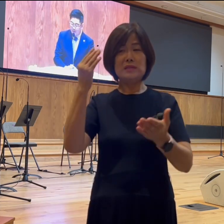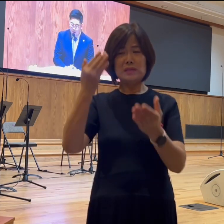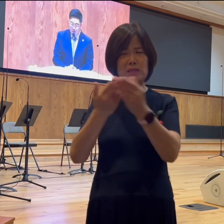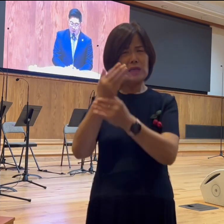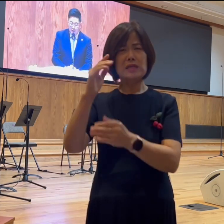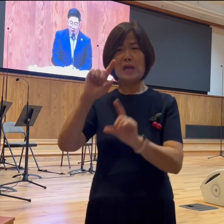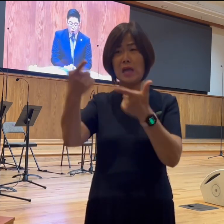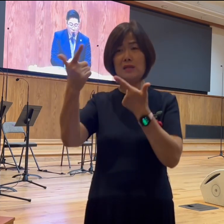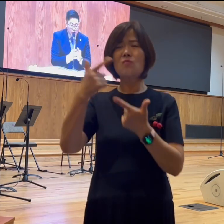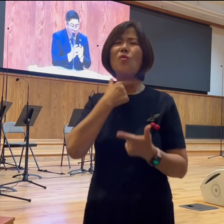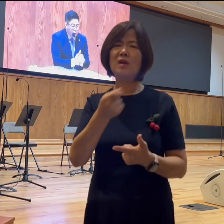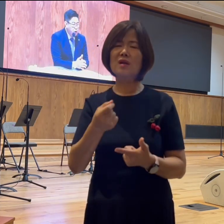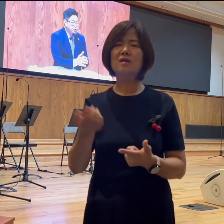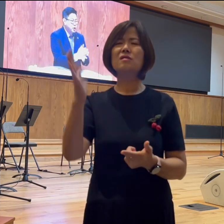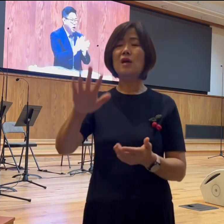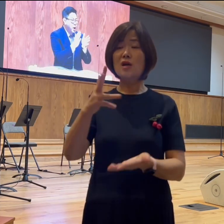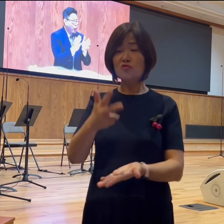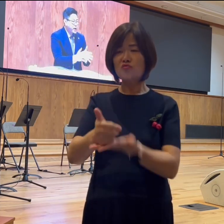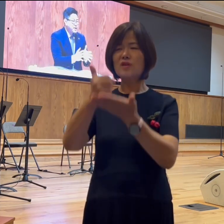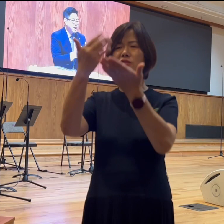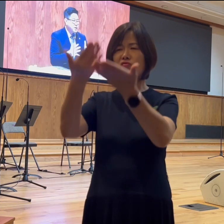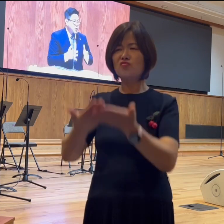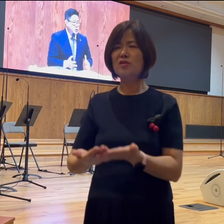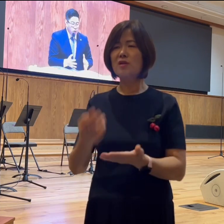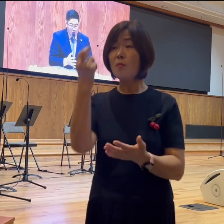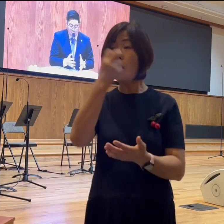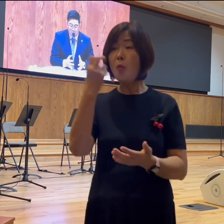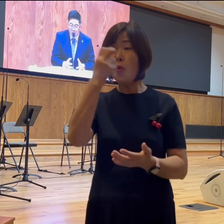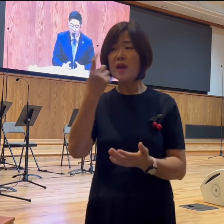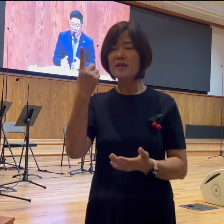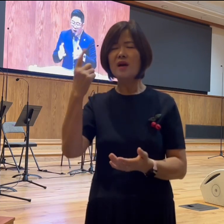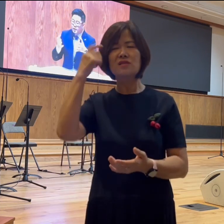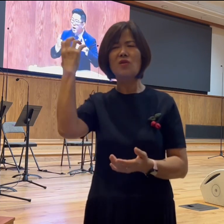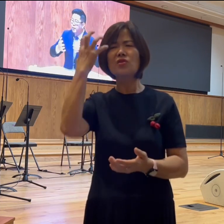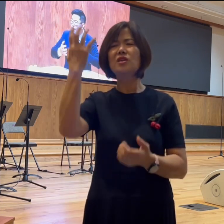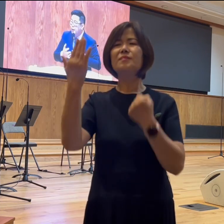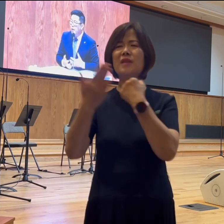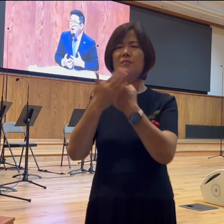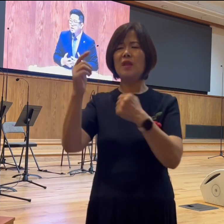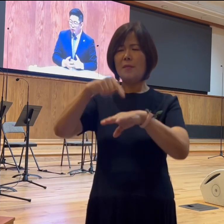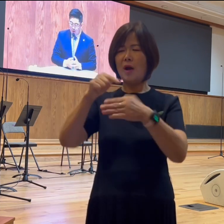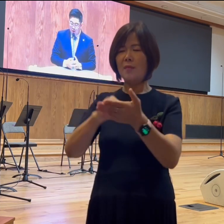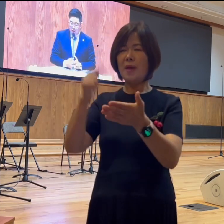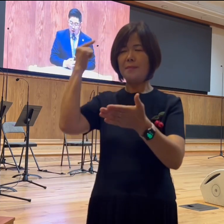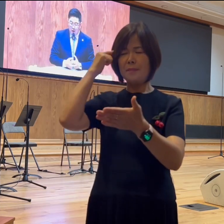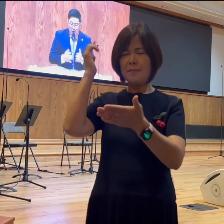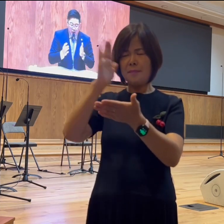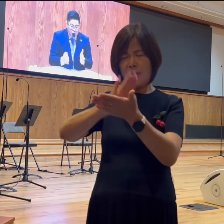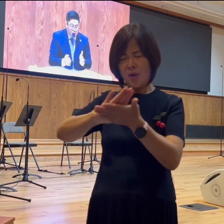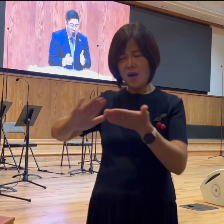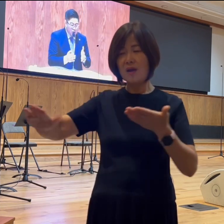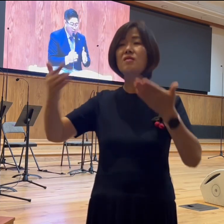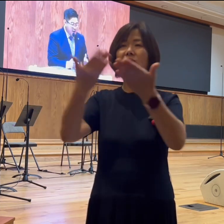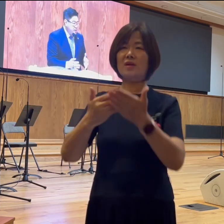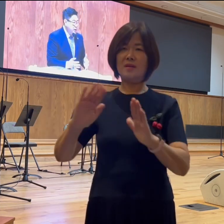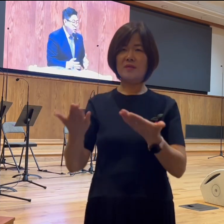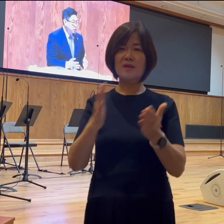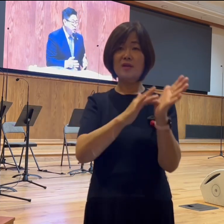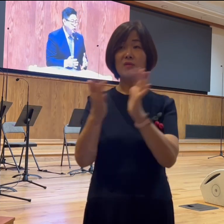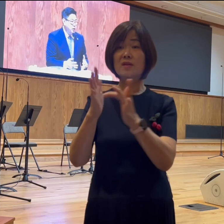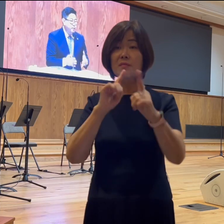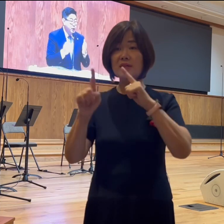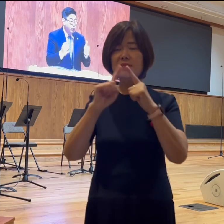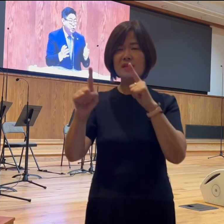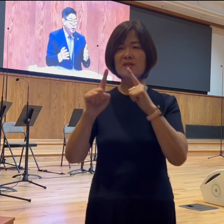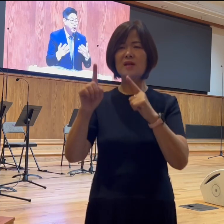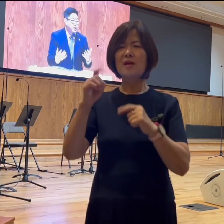바랬겠지만 주님께서 보내주실 보혜사 성령님으로 인해서 그 마음에 평안을 얻게 될 때 예수님께서 말씀하셨던